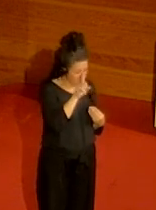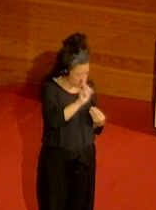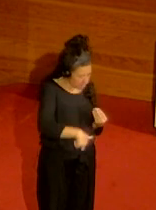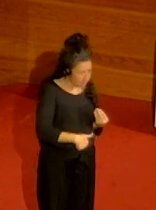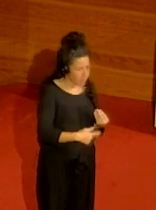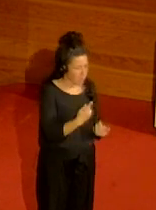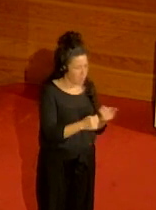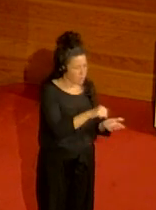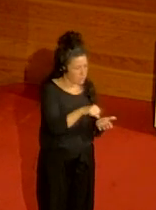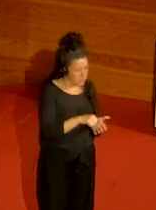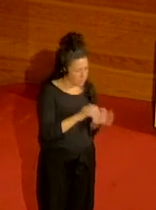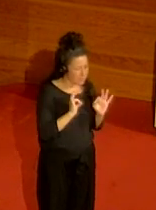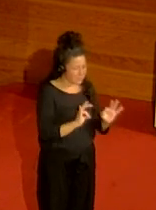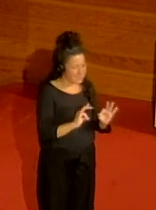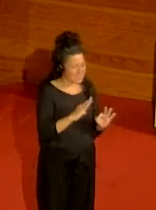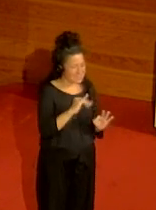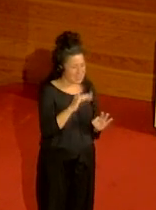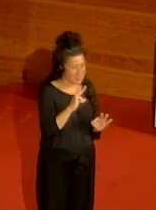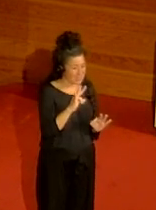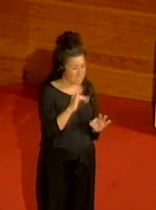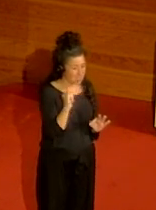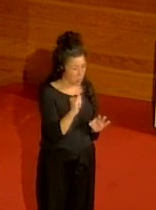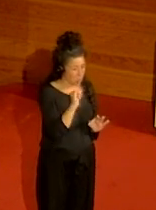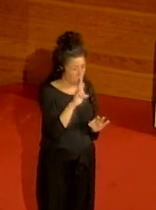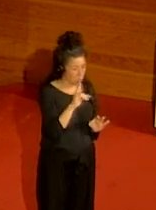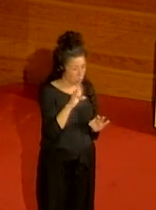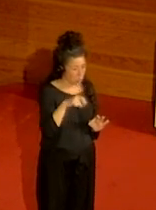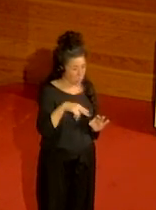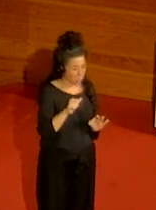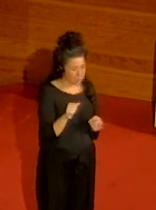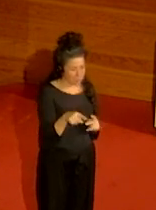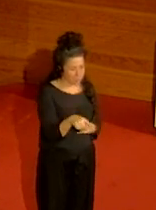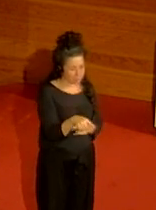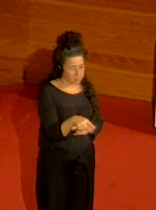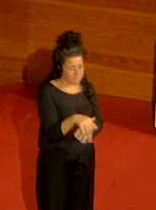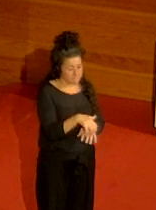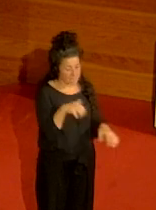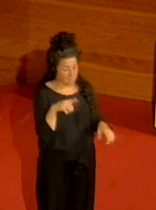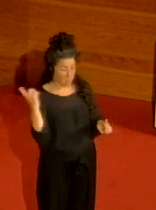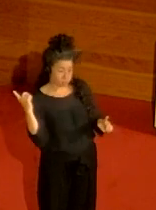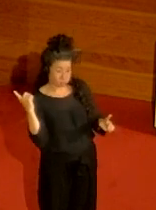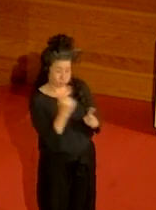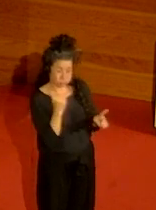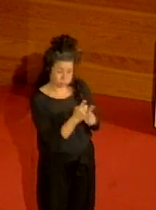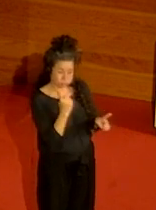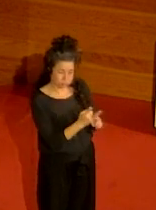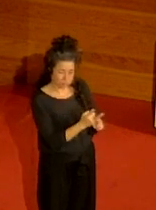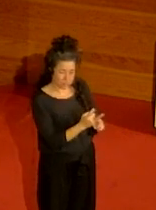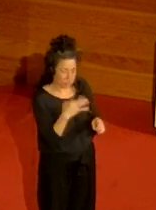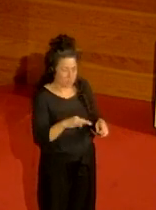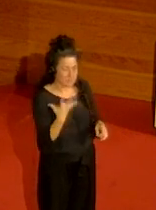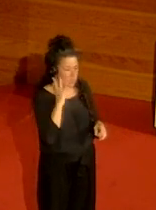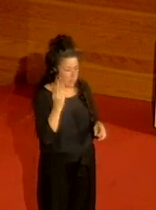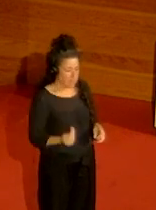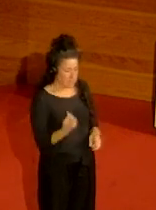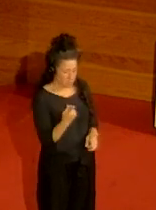fundamentalmente es en cisjordania Generalmente estos atacantes enseguida Cómo se cometen estos ataques suele ser un palestino que